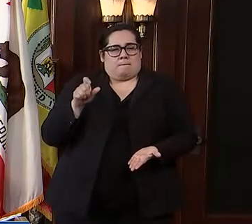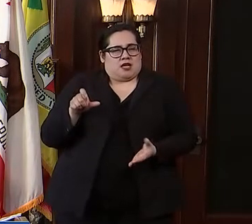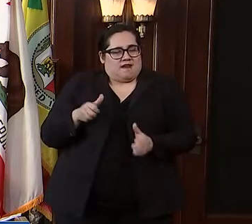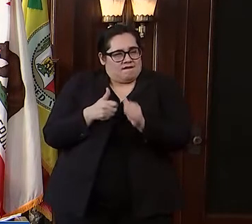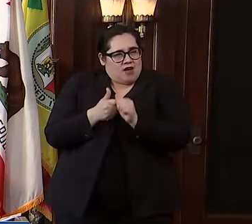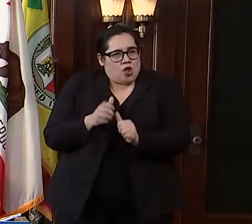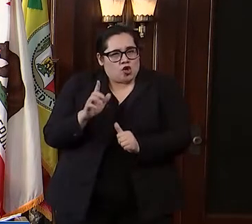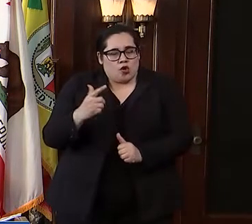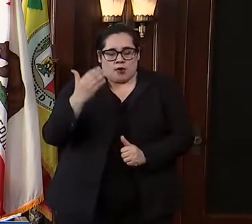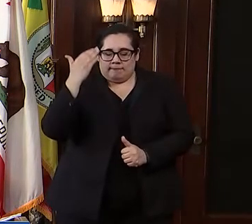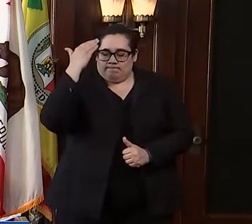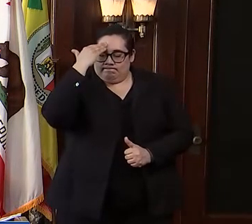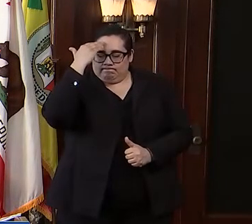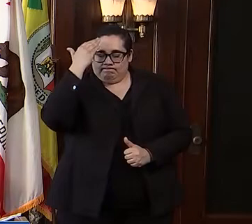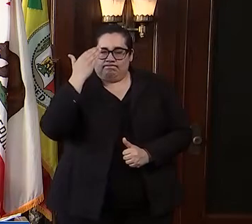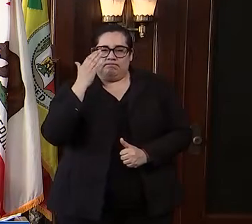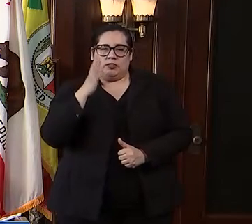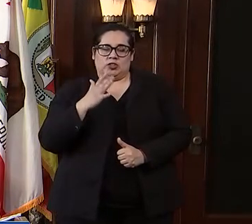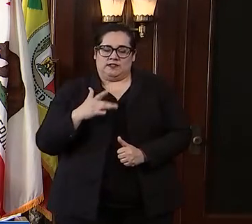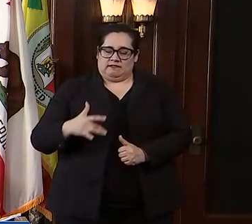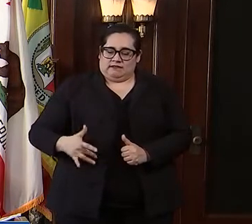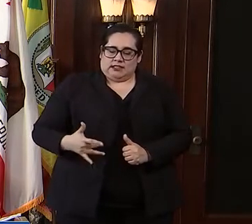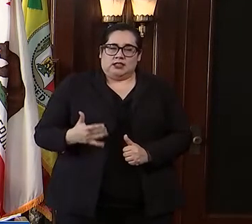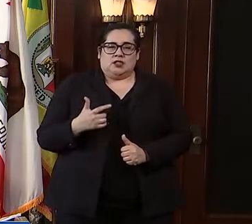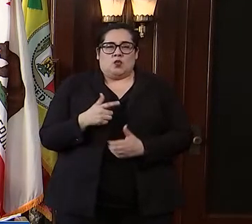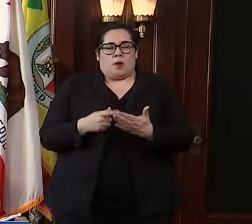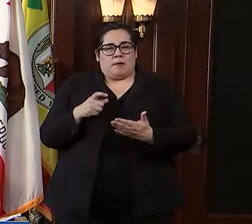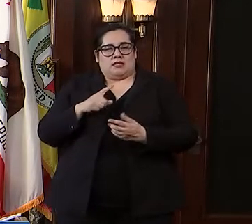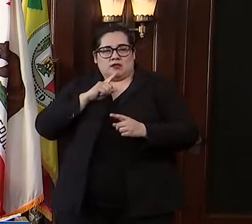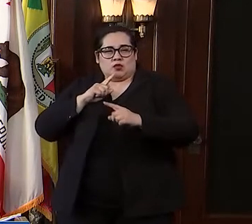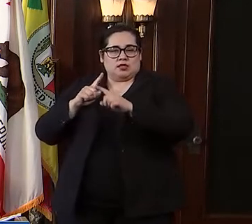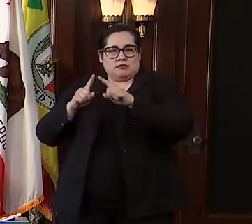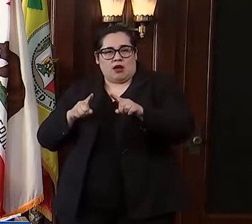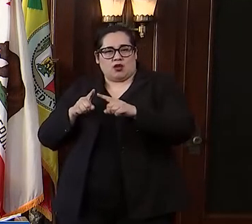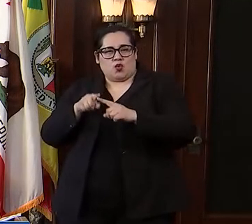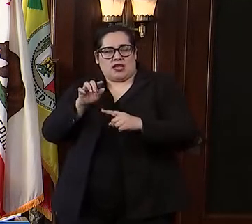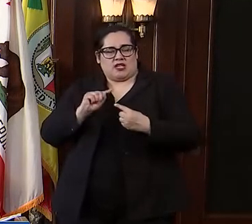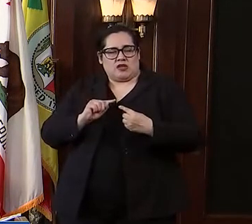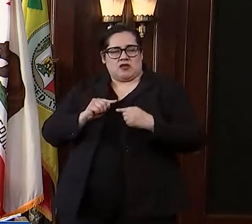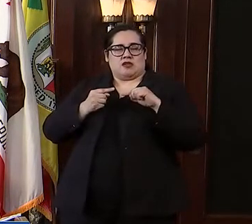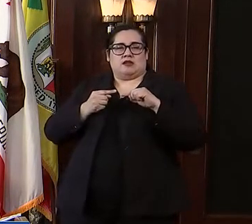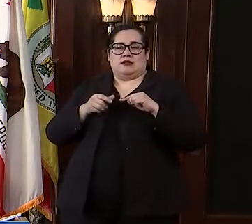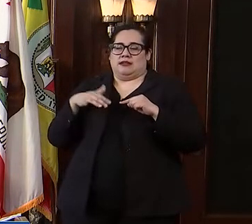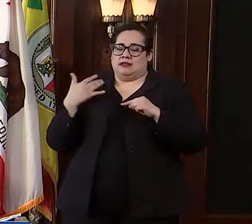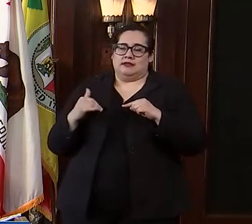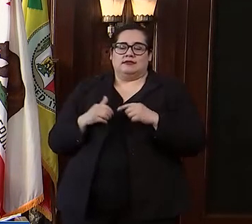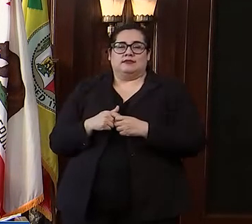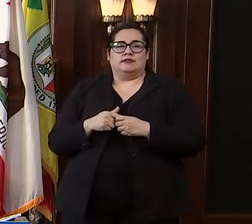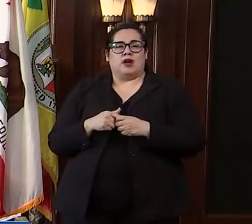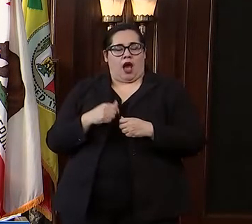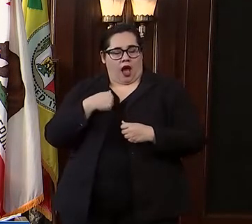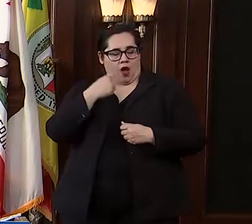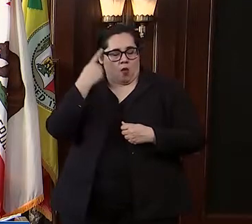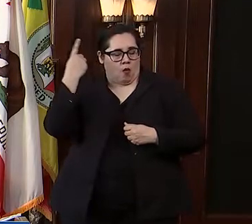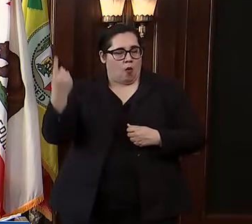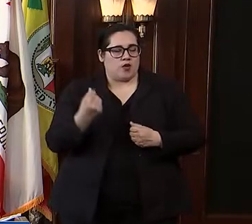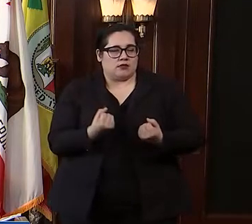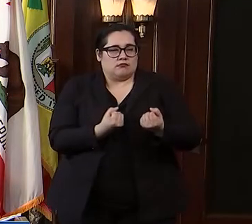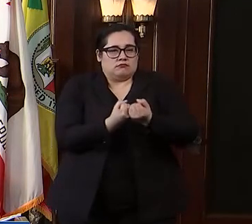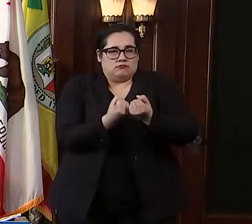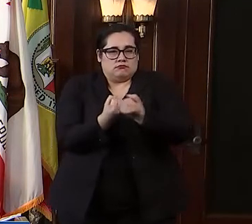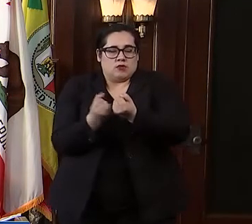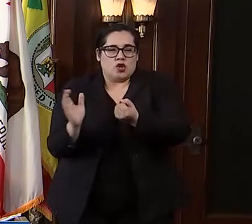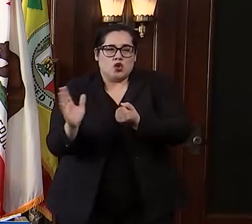conciencia en respuesta a este dolor y horror. Y siempre apoyaré esfuerzos